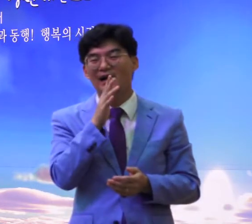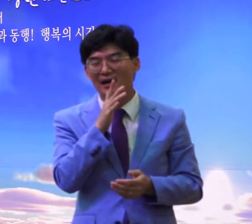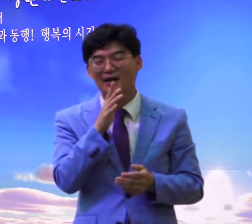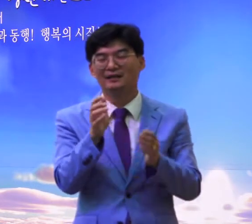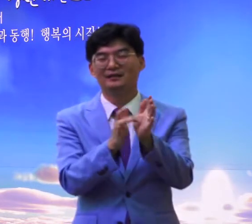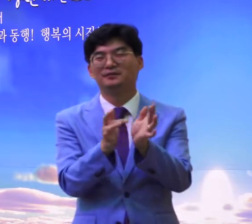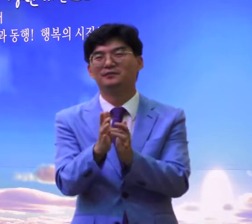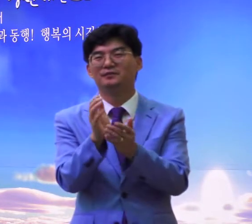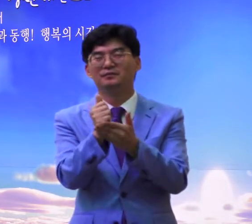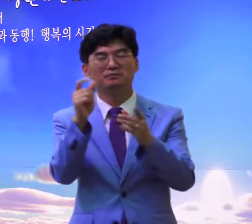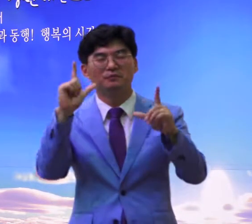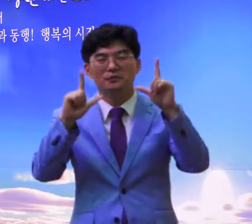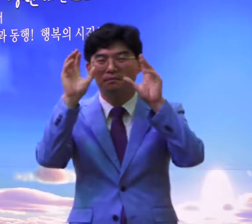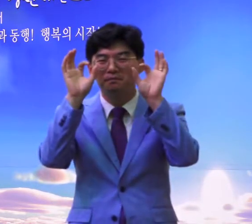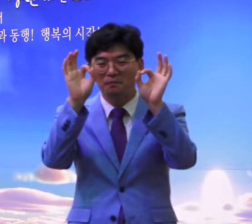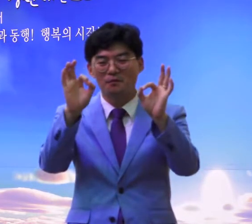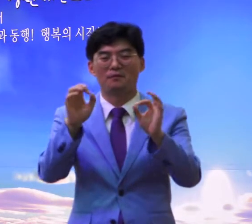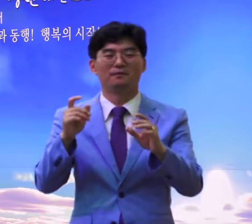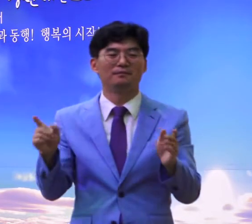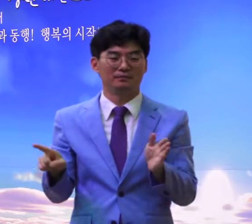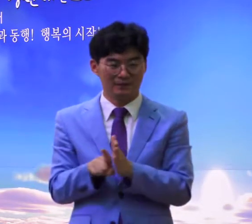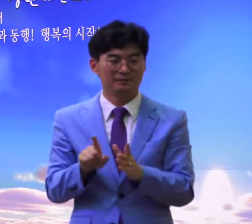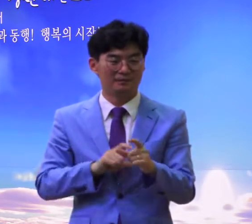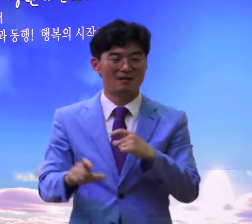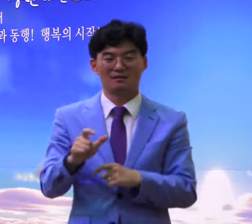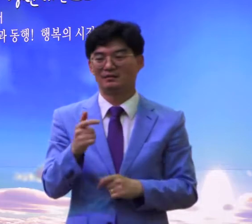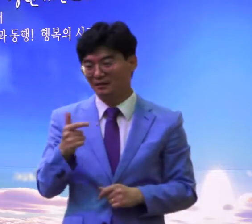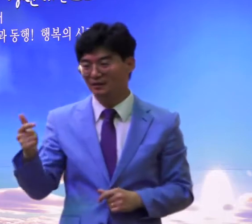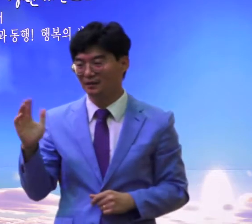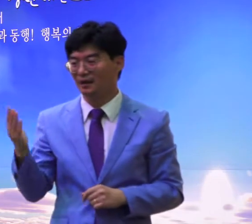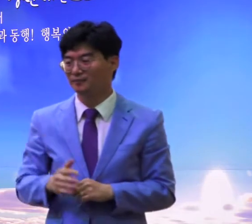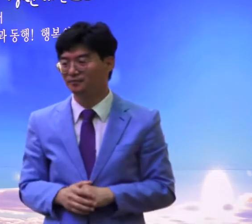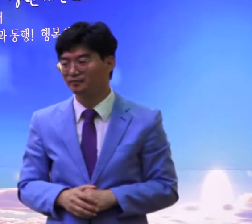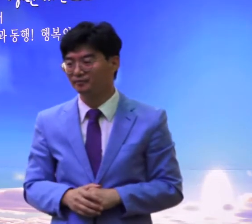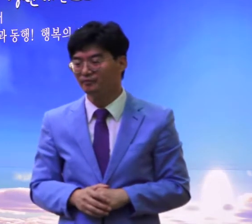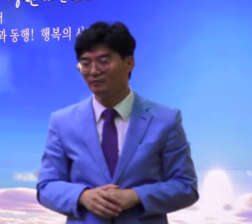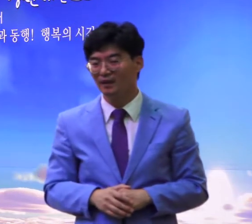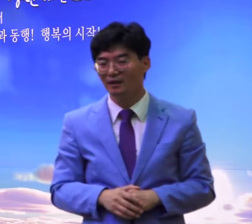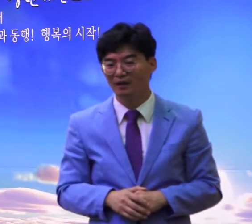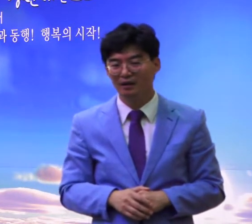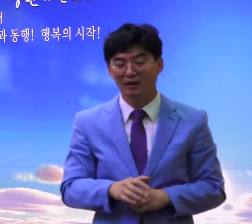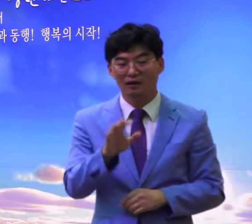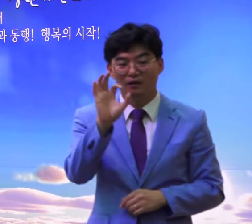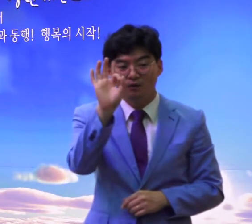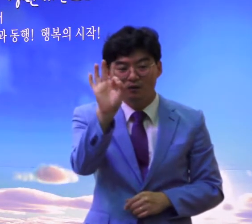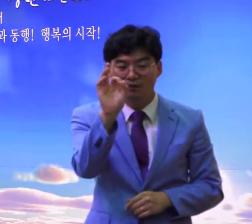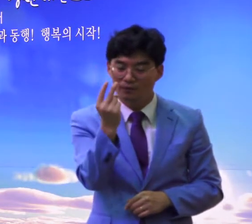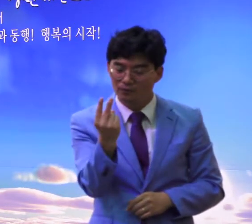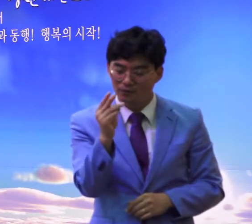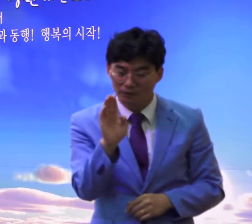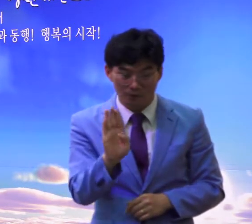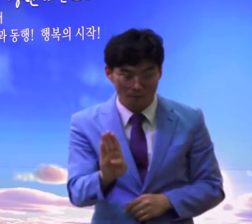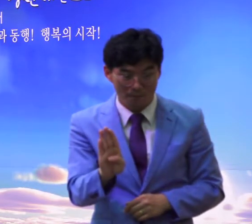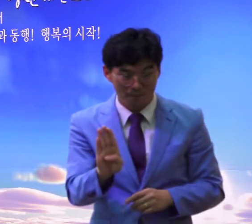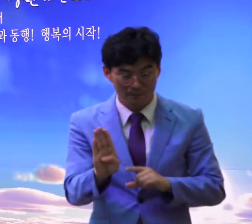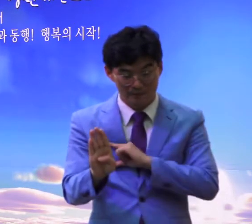고난의 대표적인 인물을 하면 욥을 들 수 있을 겁니다. 욥은 하나님께서 성경에 기록하신